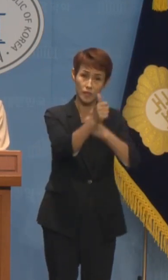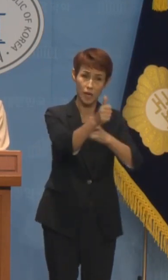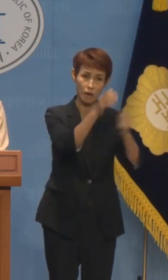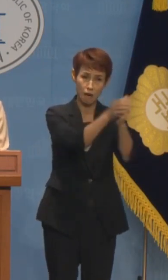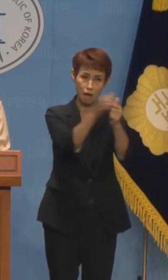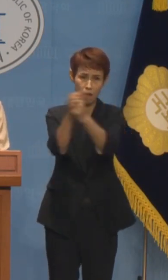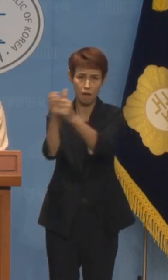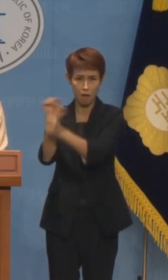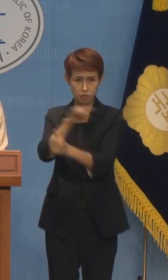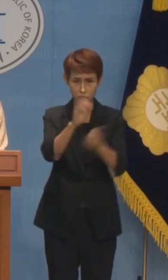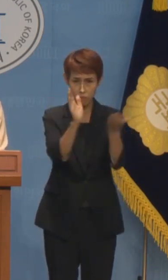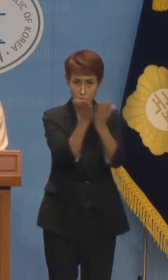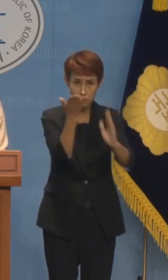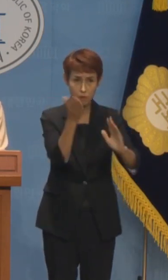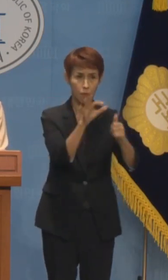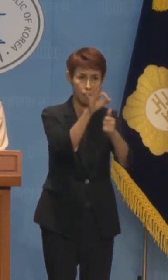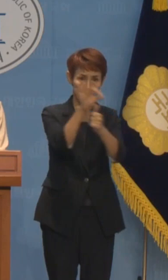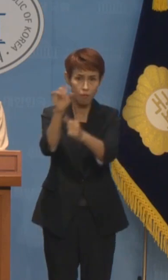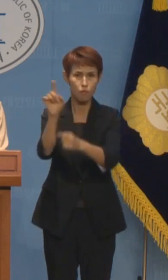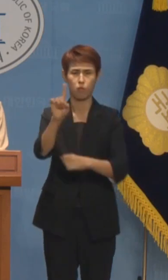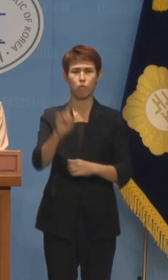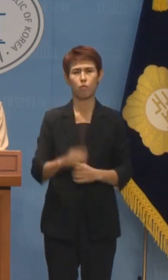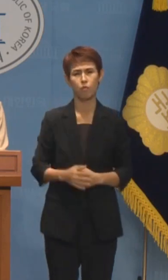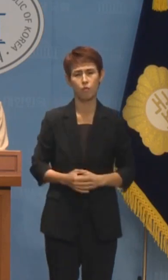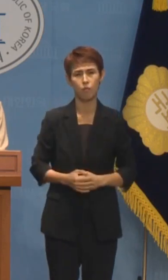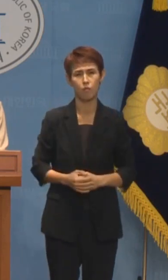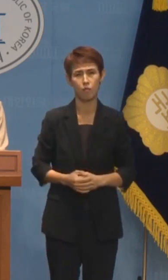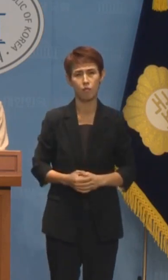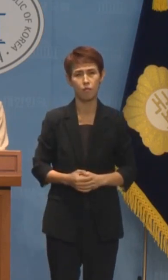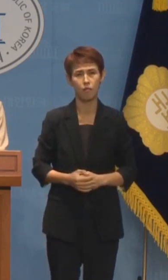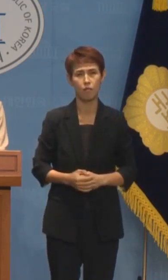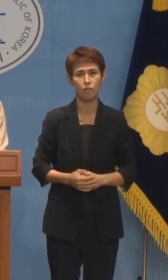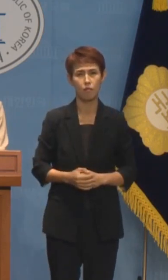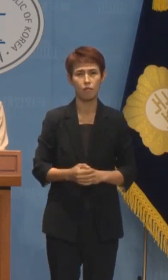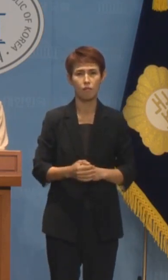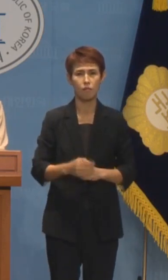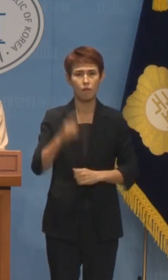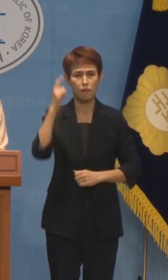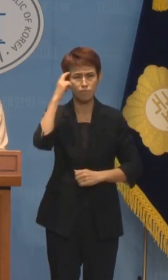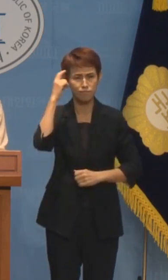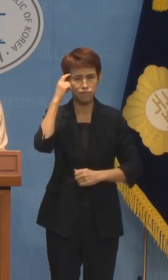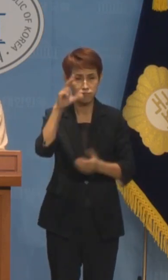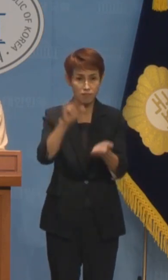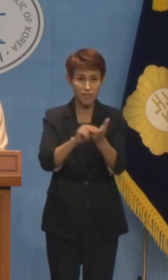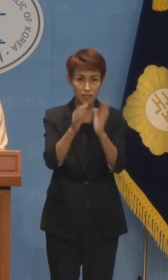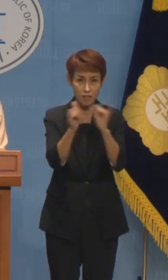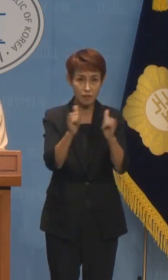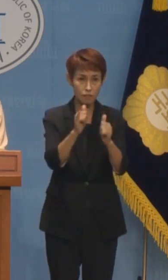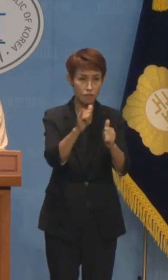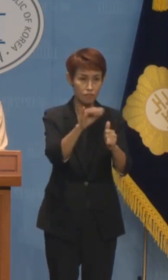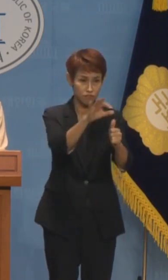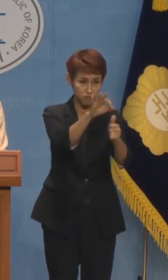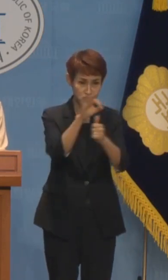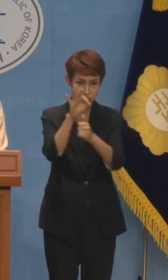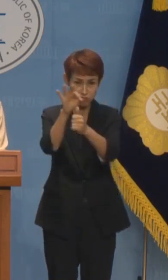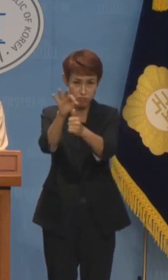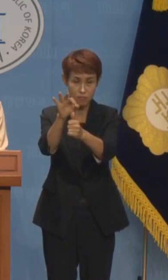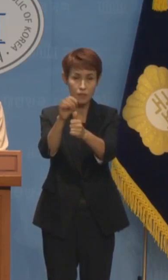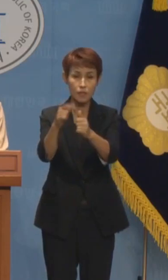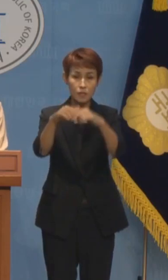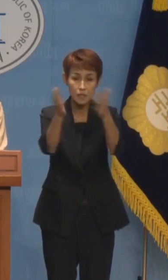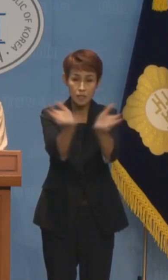역사의 저편으로 한참 전에 넘어가 버렸던 낡은 세계관을 가진 자들을 불러내서 그 기관을 파괴하는데